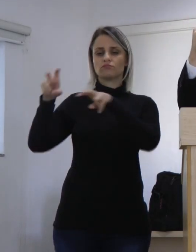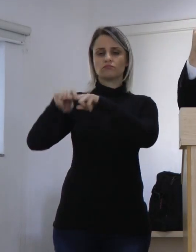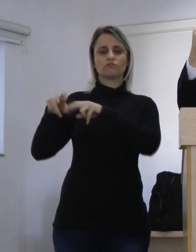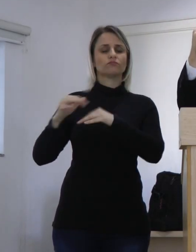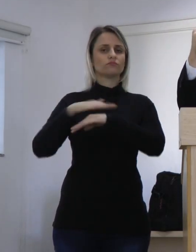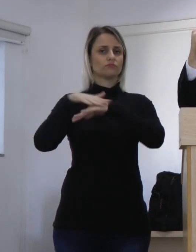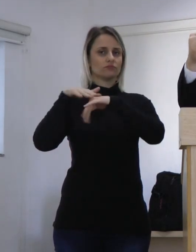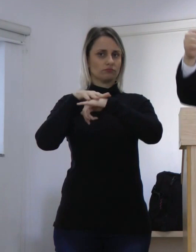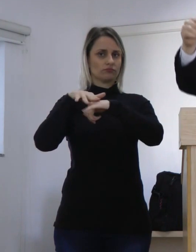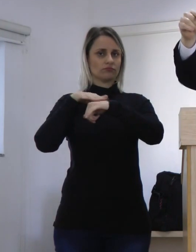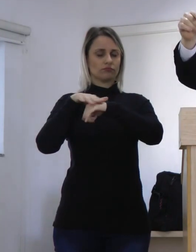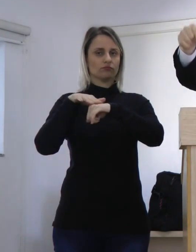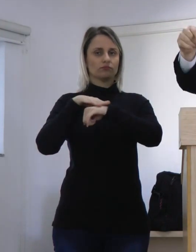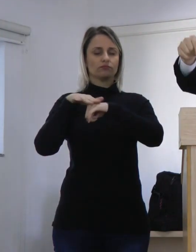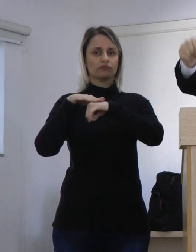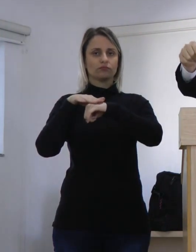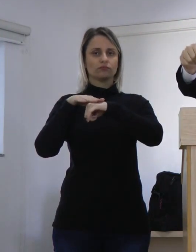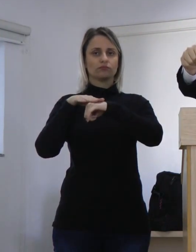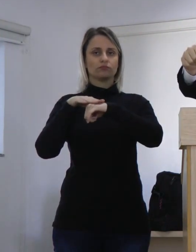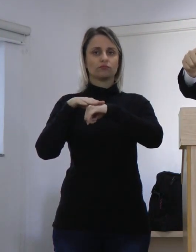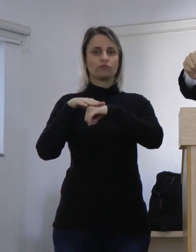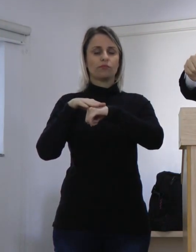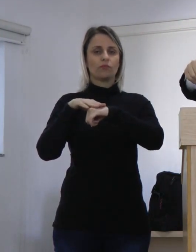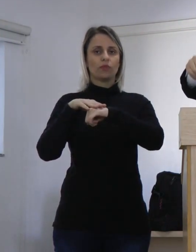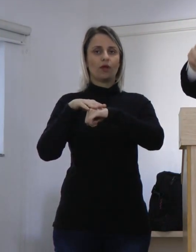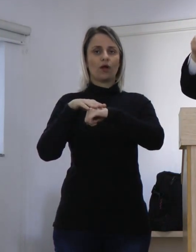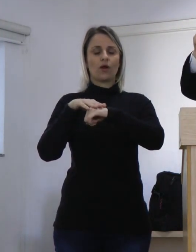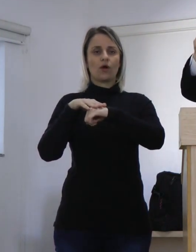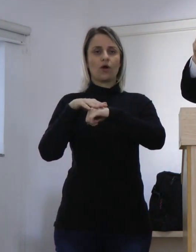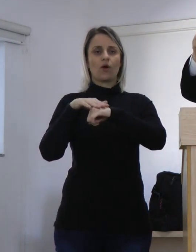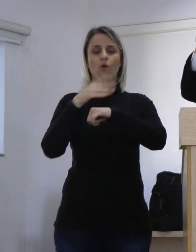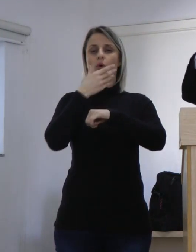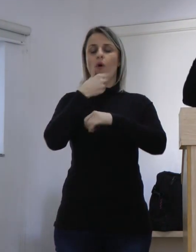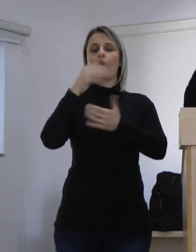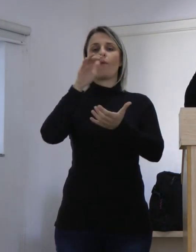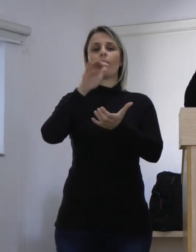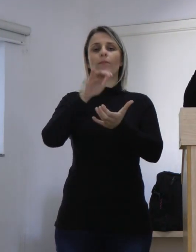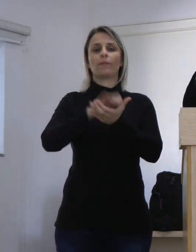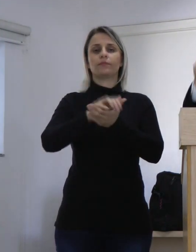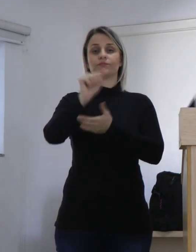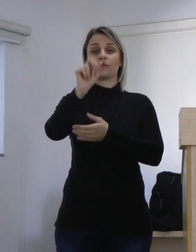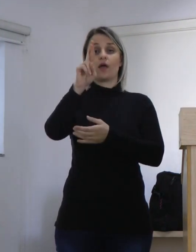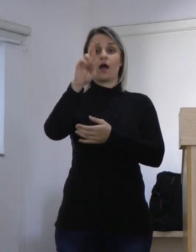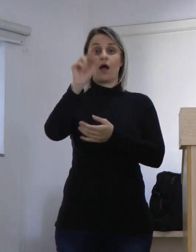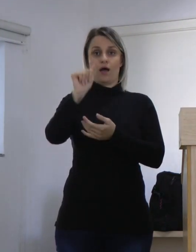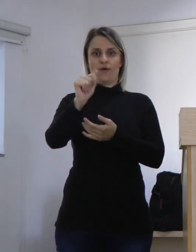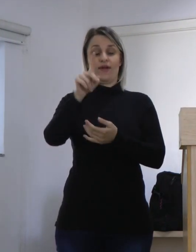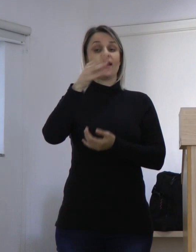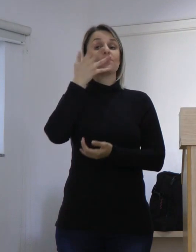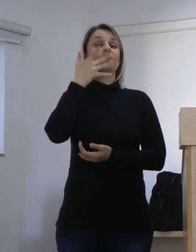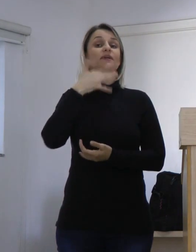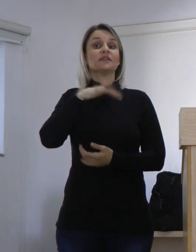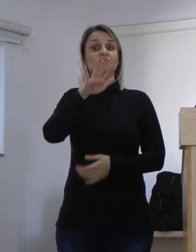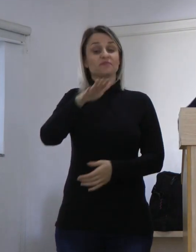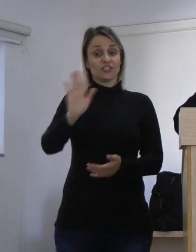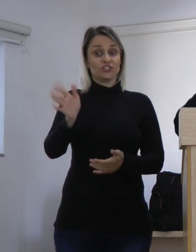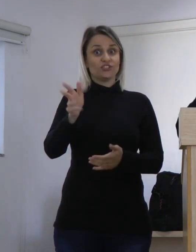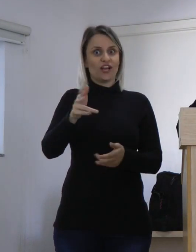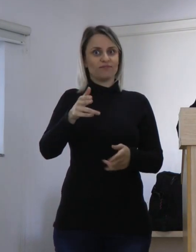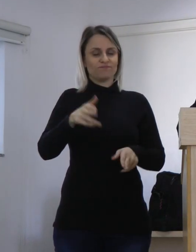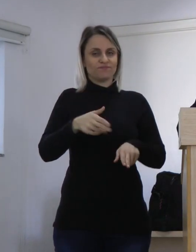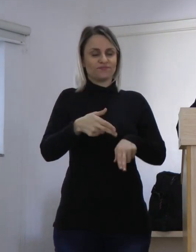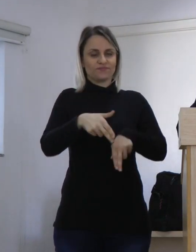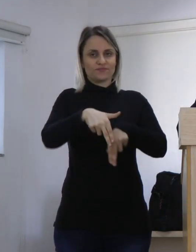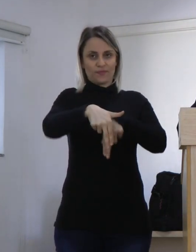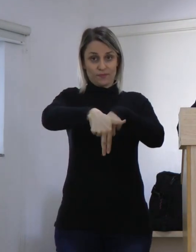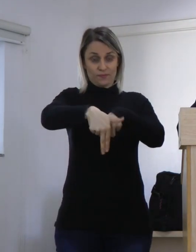Laura, que já está reencarnado na Terra. Ele é uma criança com apenas 3 anos de idade. Mas como ele é um